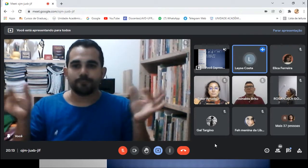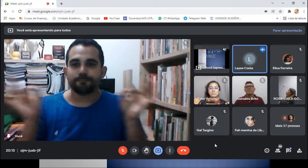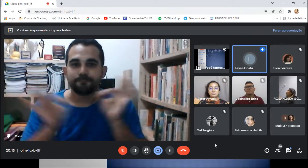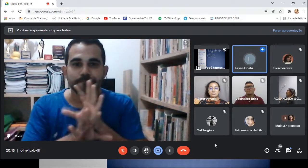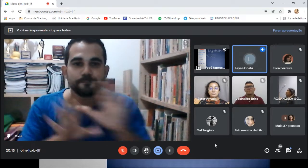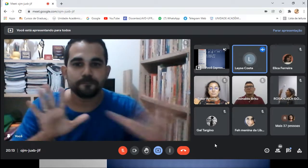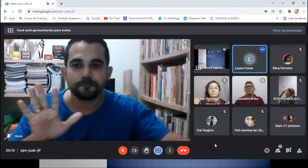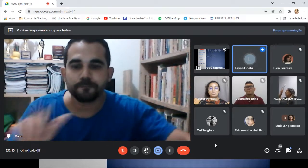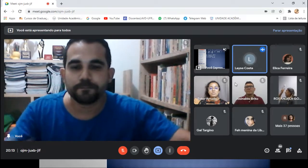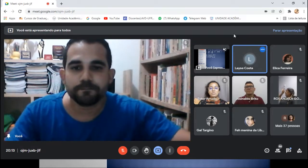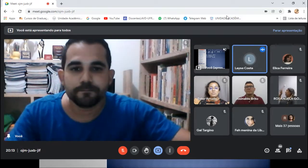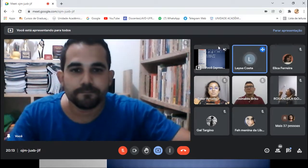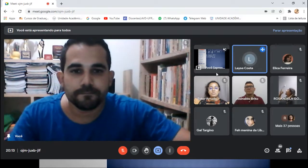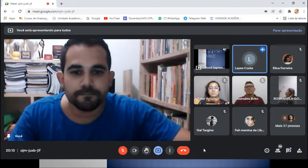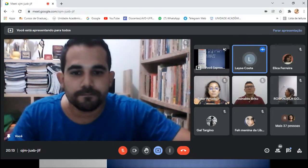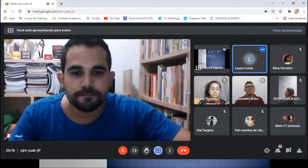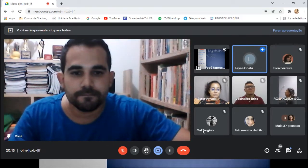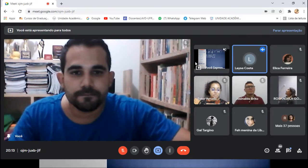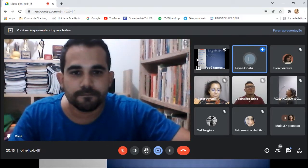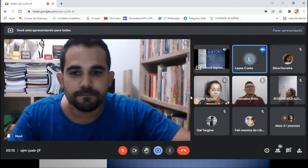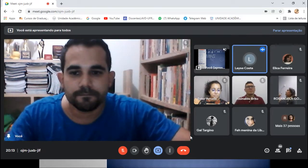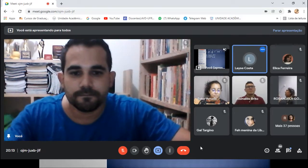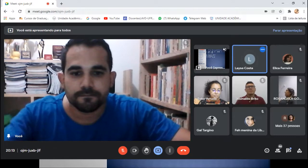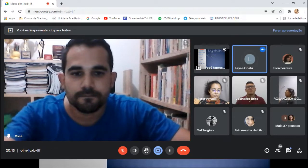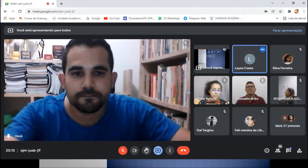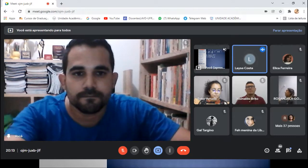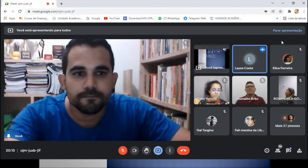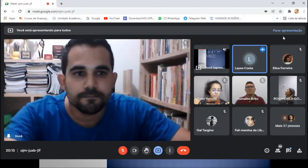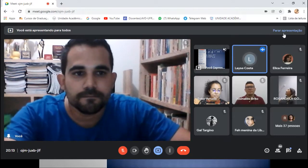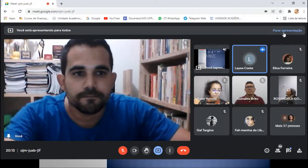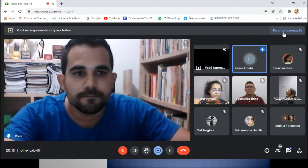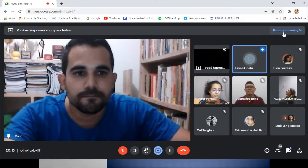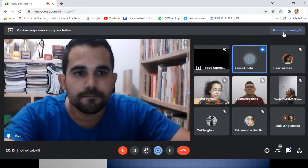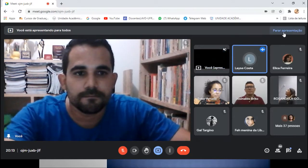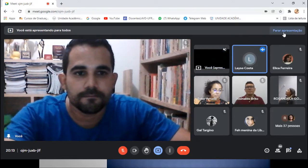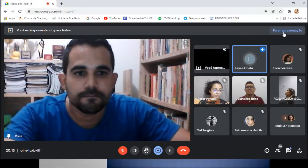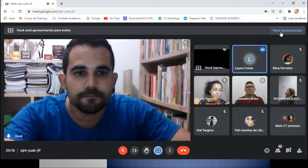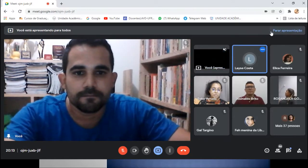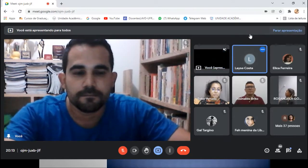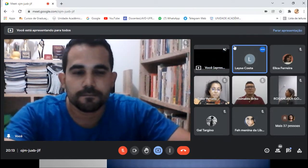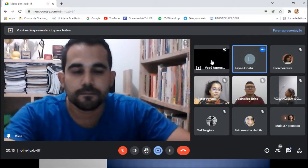podem ter suas dúvidas, ok? Então, finalizamos.